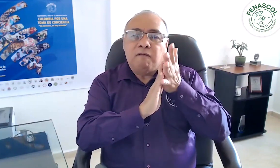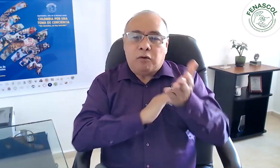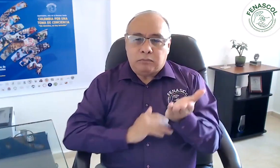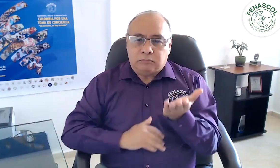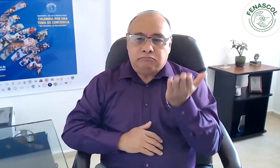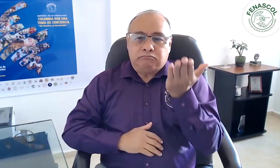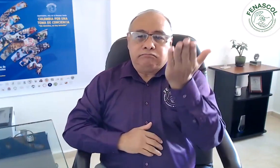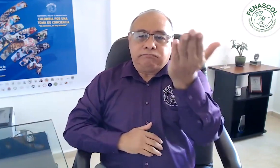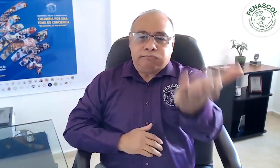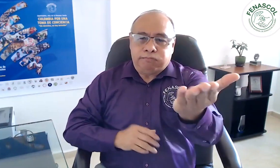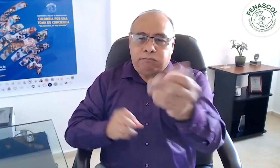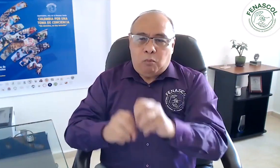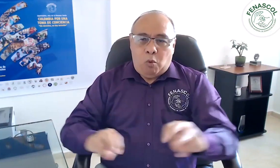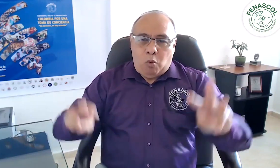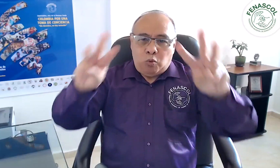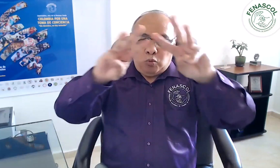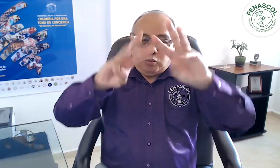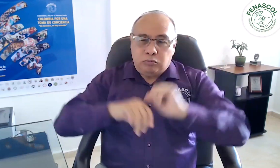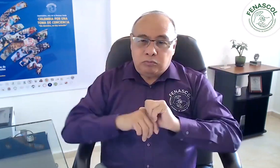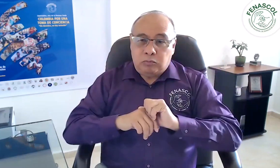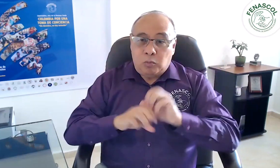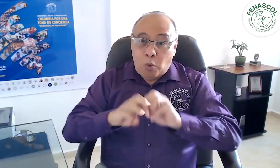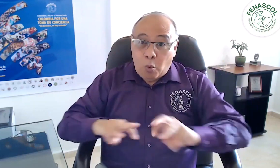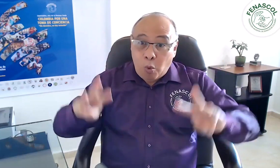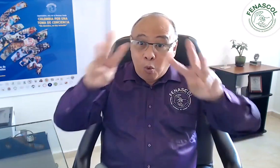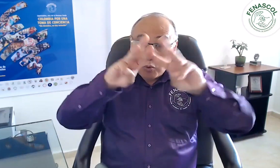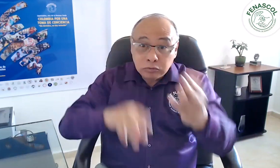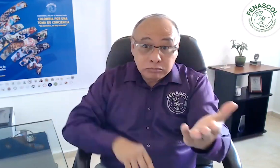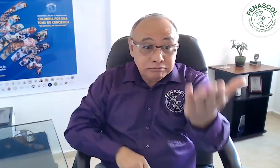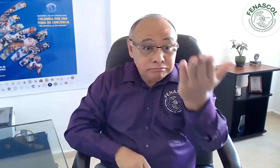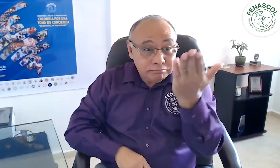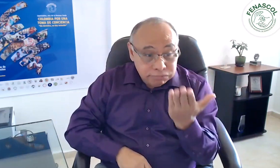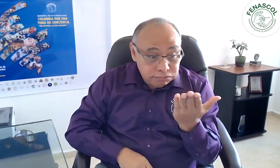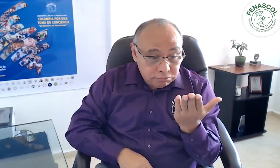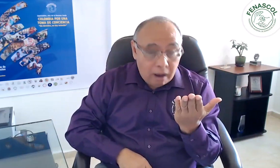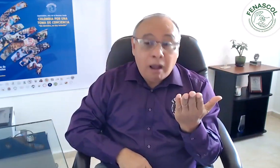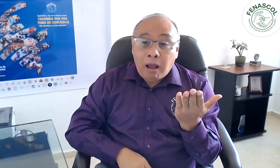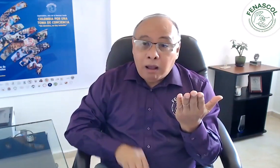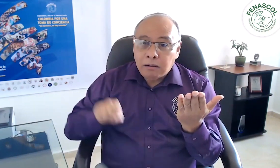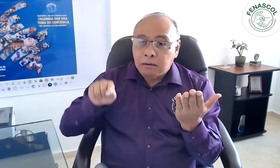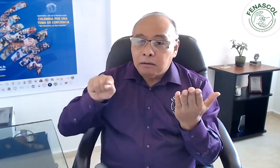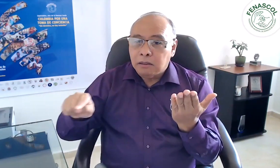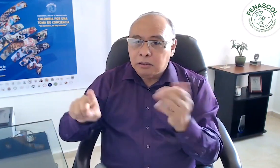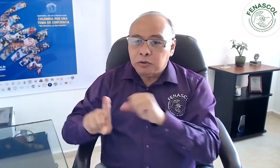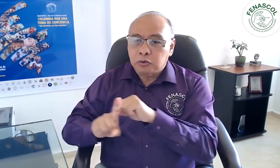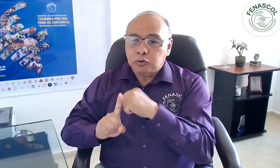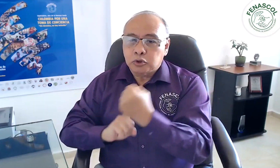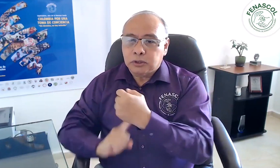El gobierno debe rendir informe a la ONU sobre los avances de dicha convención. Asimismo, la